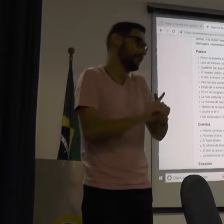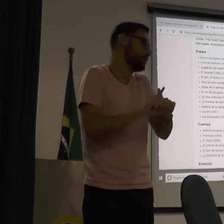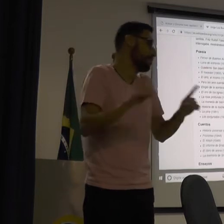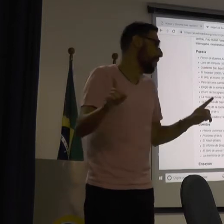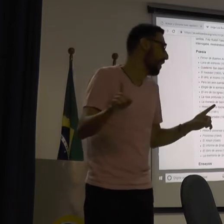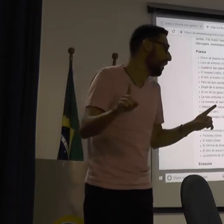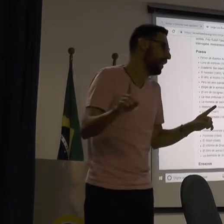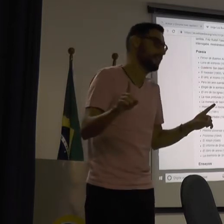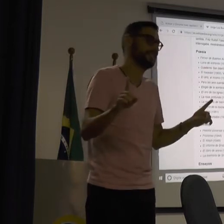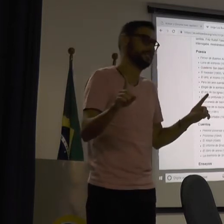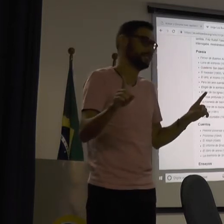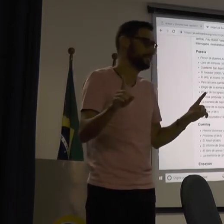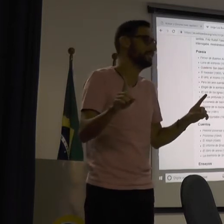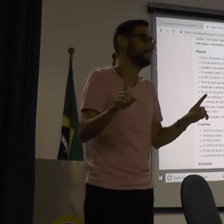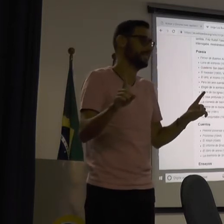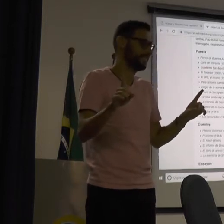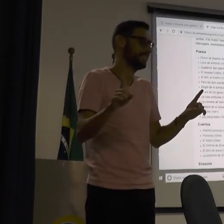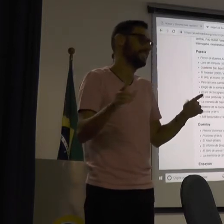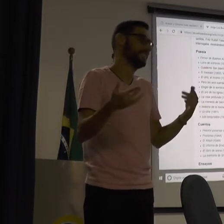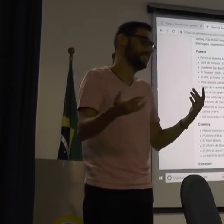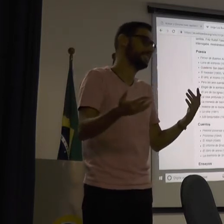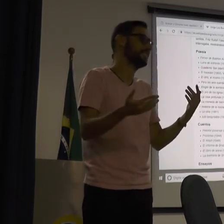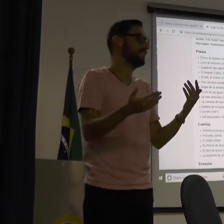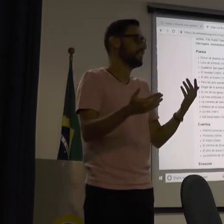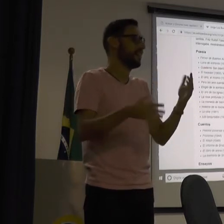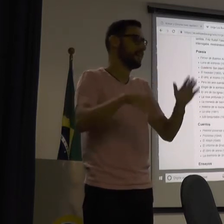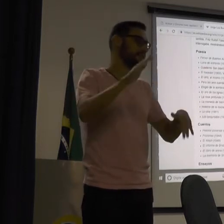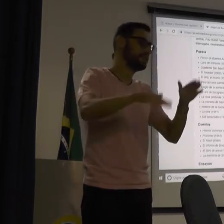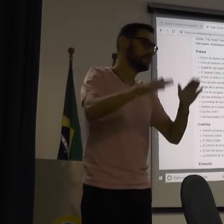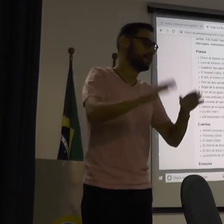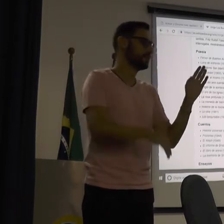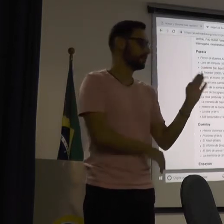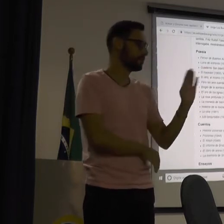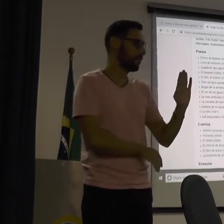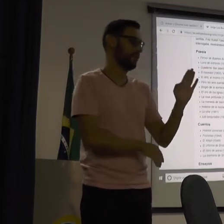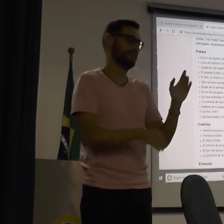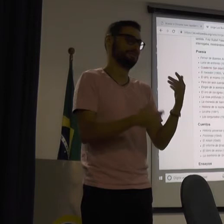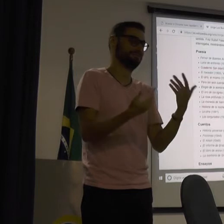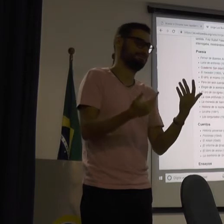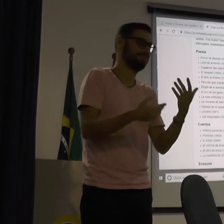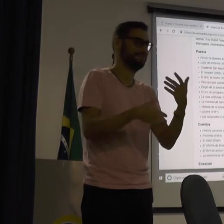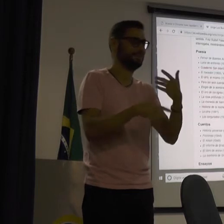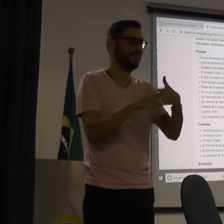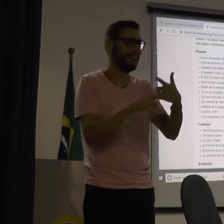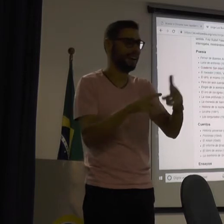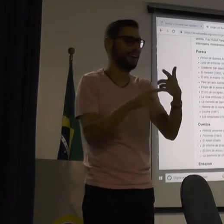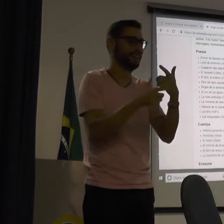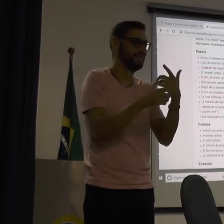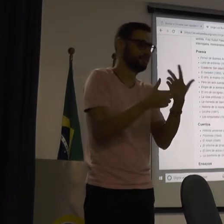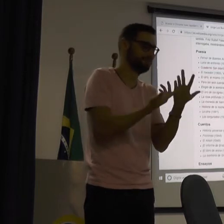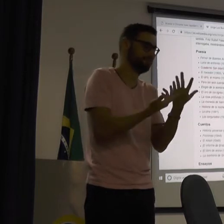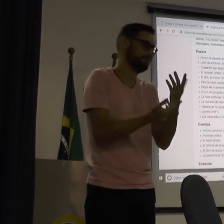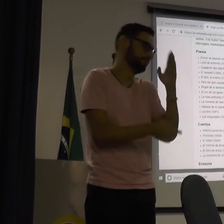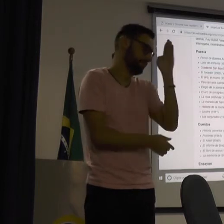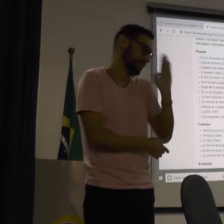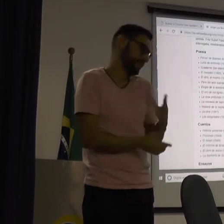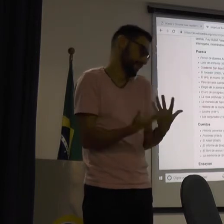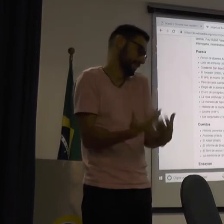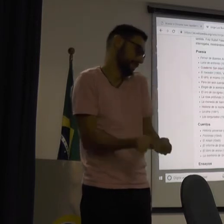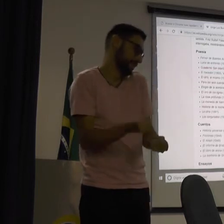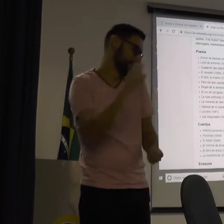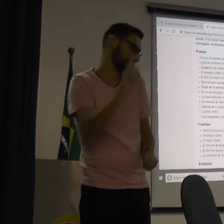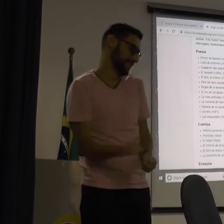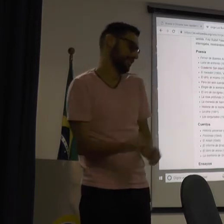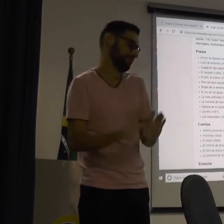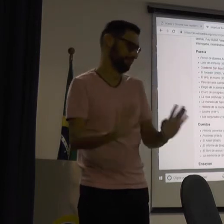Borges por ter sido de direita, embora tenha cometido muitas coisas complicadas. Uma coisa também, antes de entrar direto rapidamente nessa